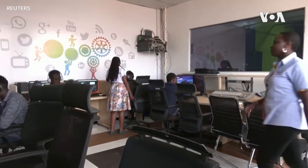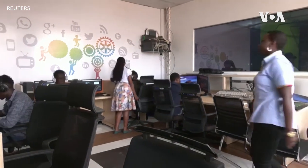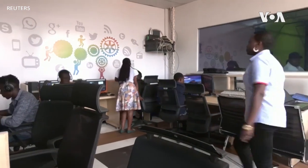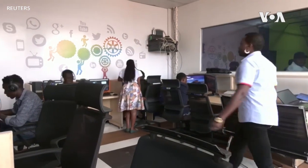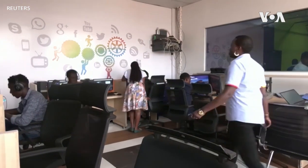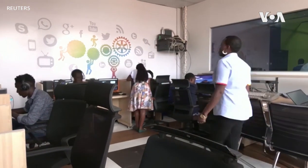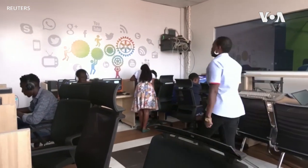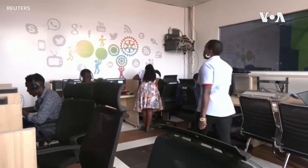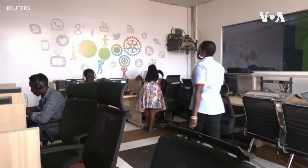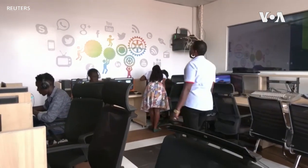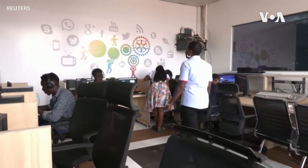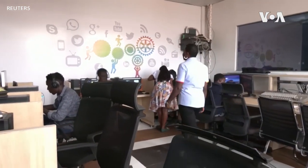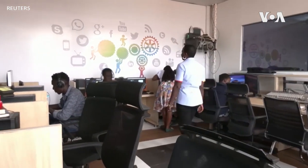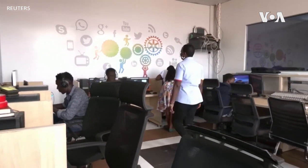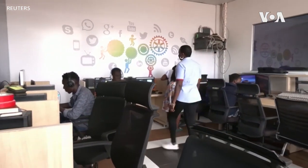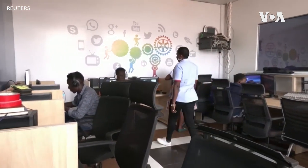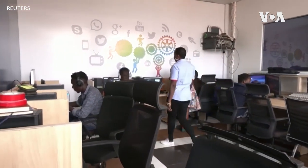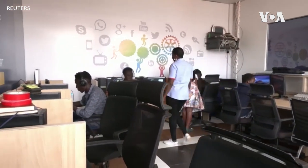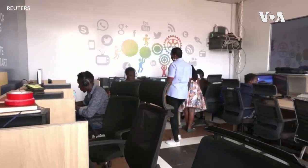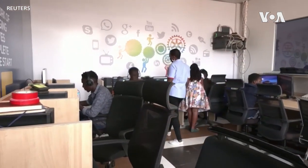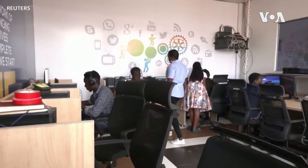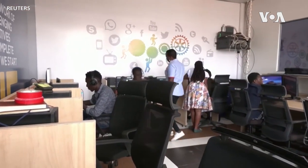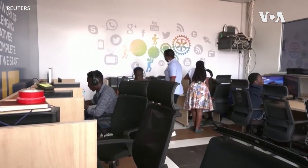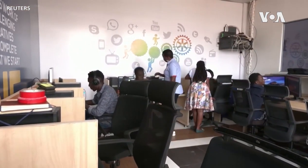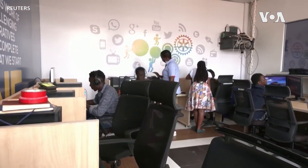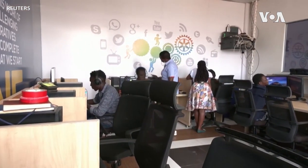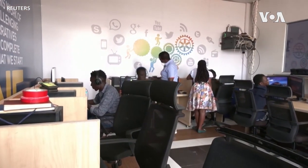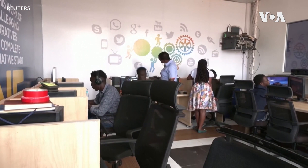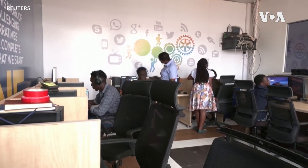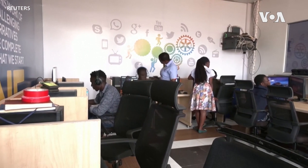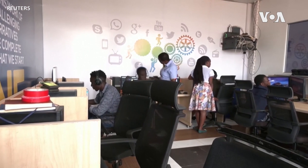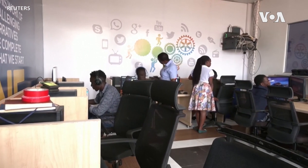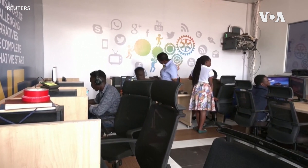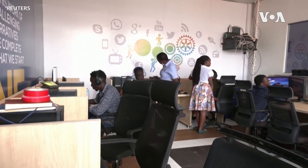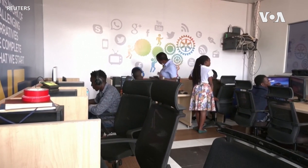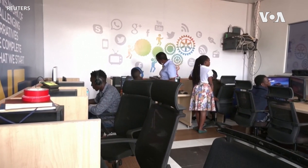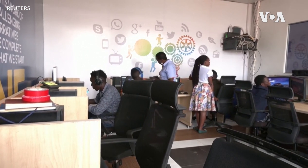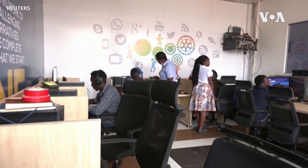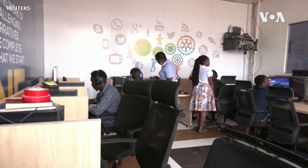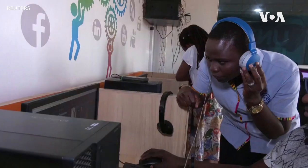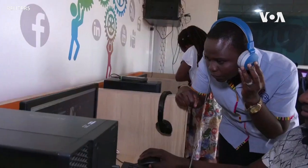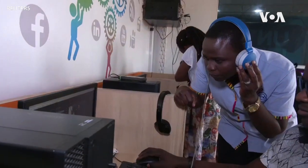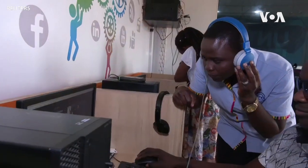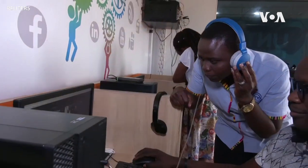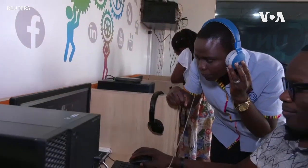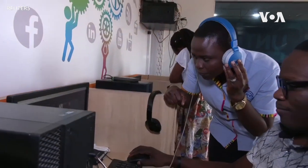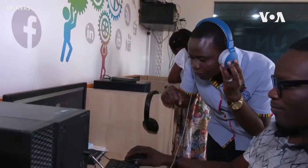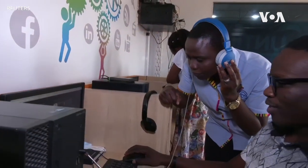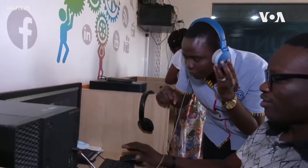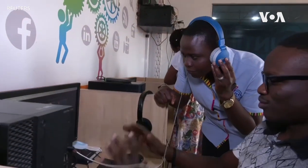Lorsque Suzanne Moudjawa Ananda a appris qu'un sourd avait été blessé par balle pour avoir enfreint le couvre-feu pendant la pandémie, elle a